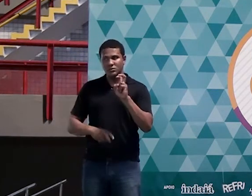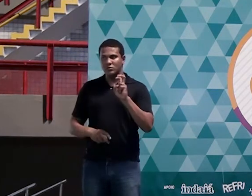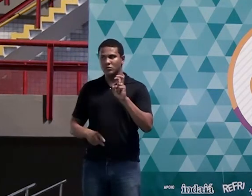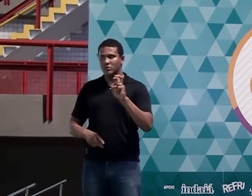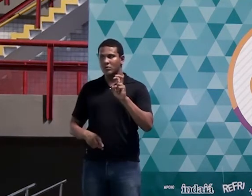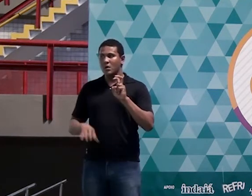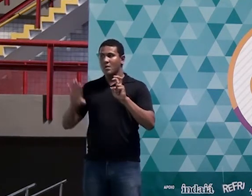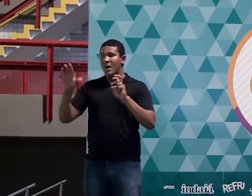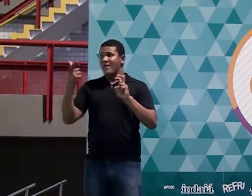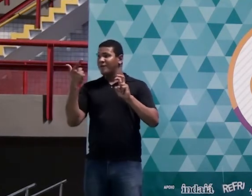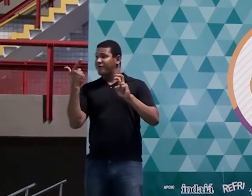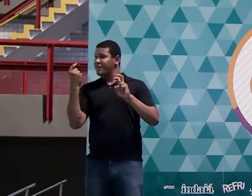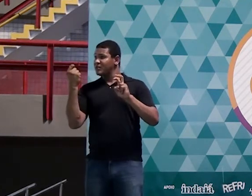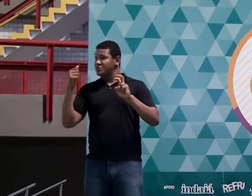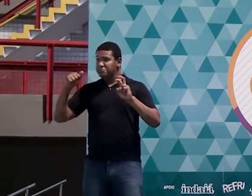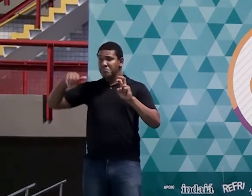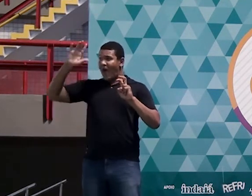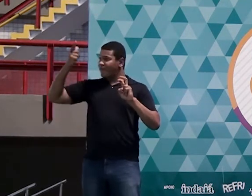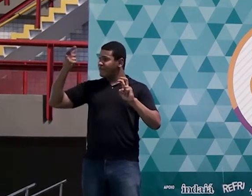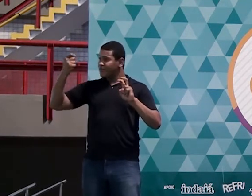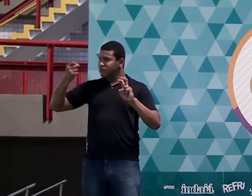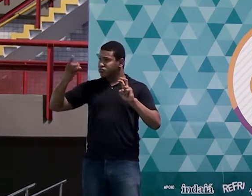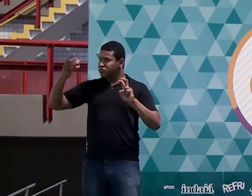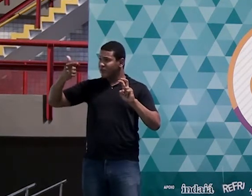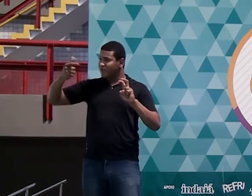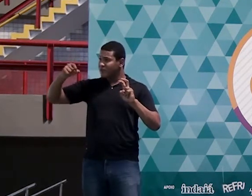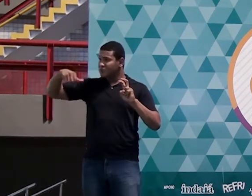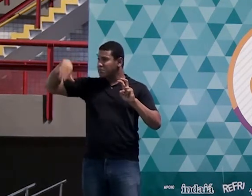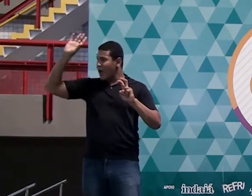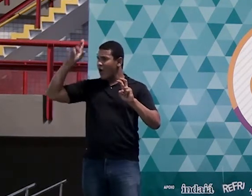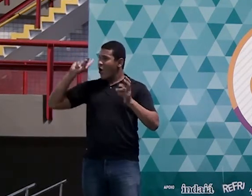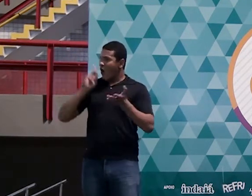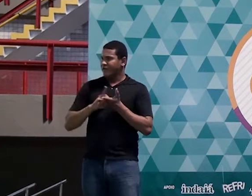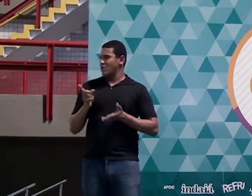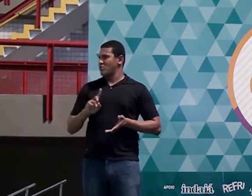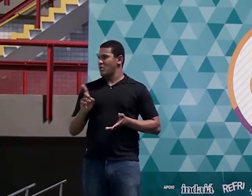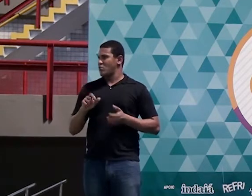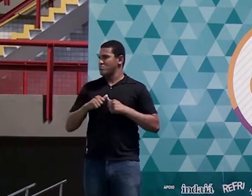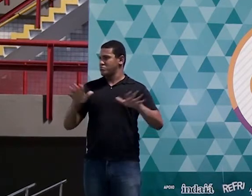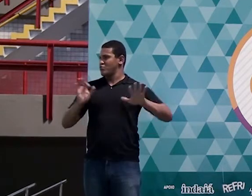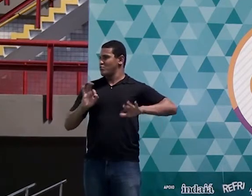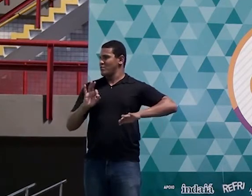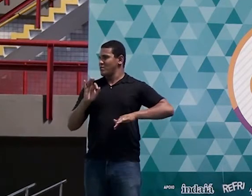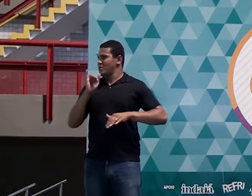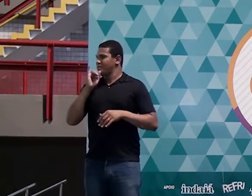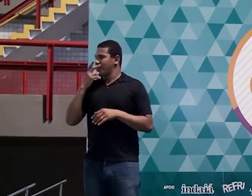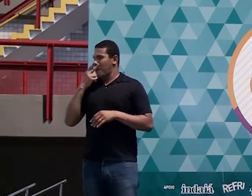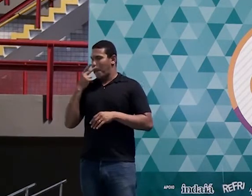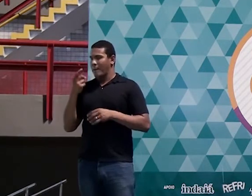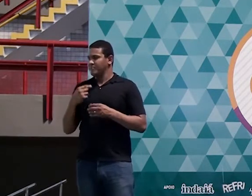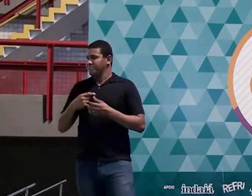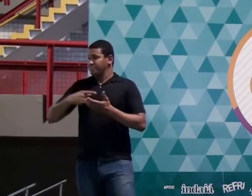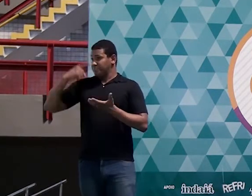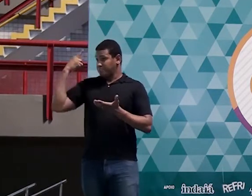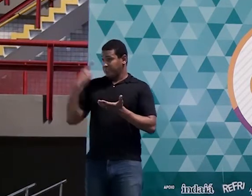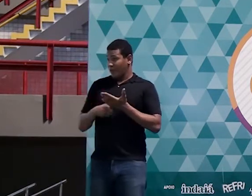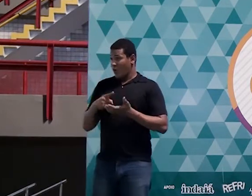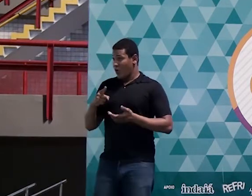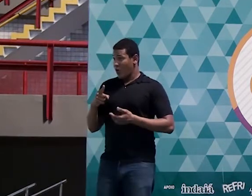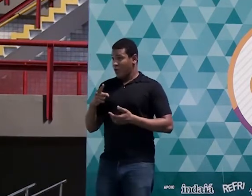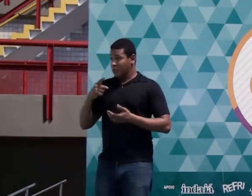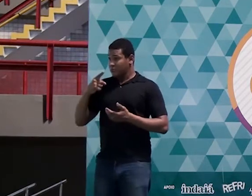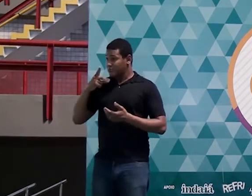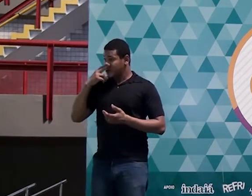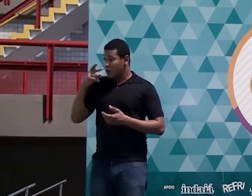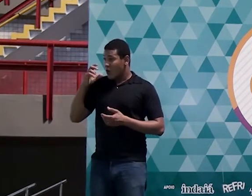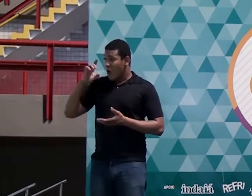cruzada oficial e a não oficial? A cruzada oficial era aquela que a nobreza estava